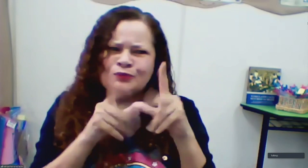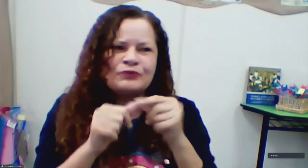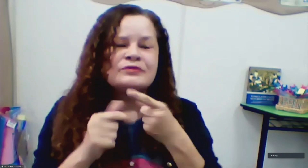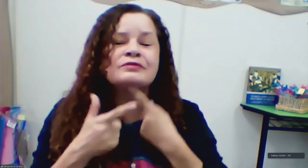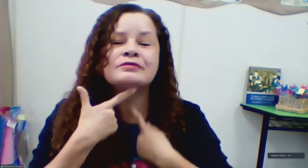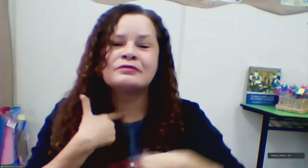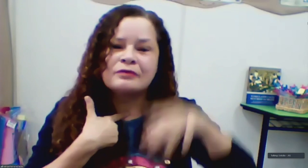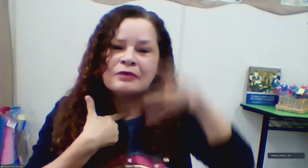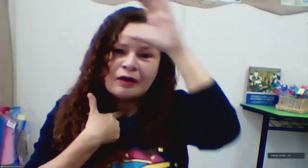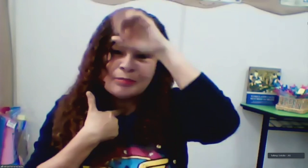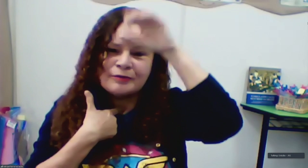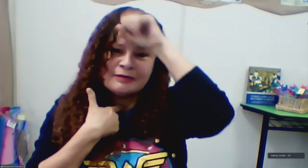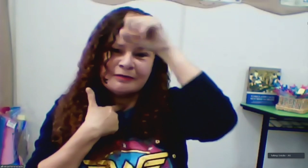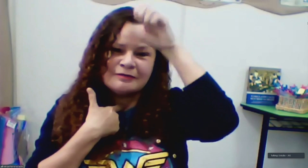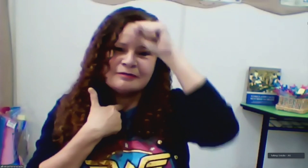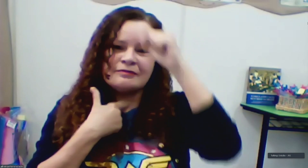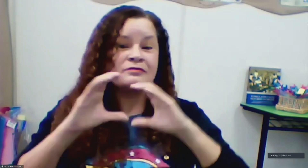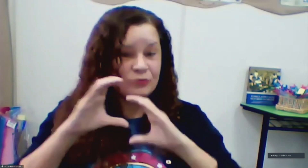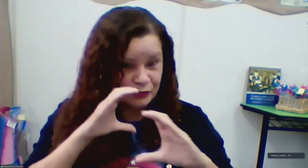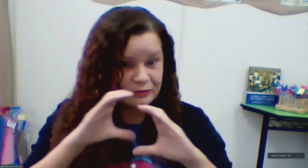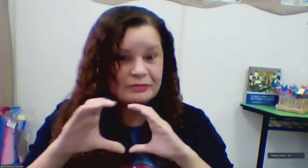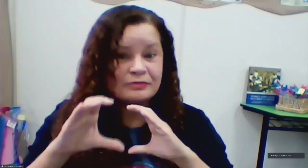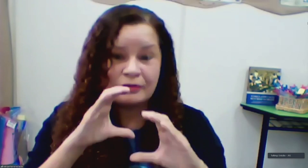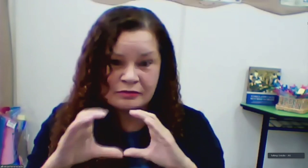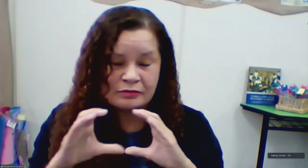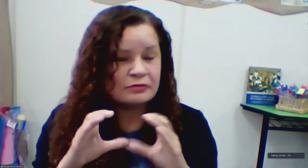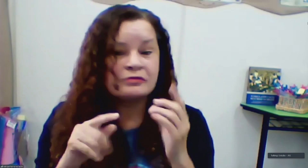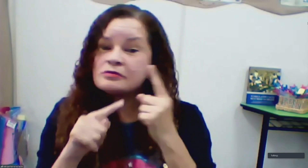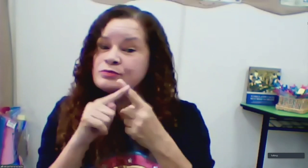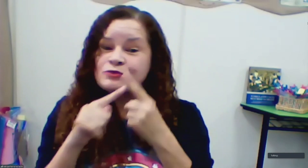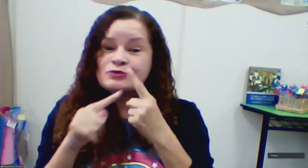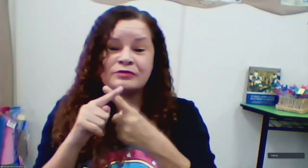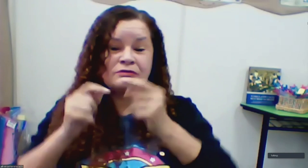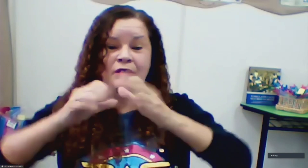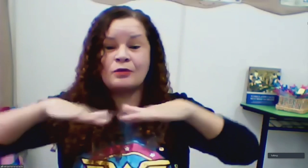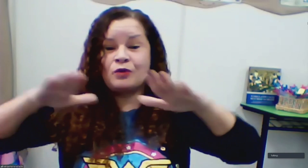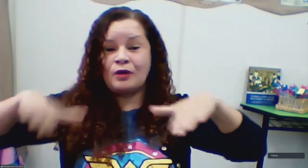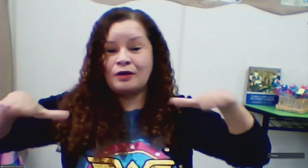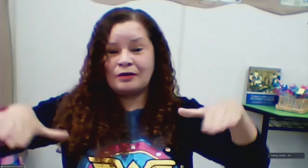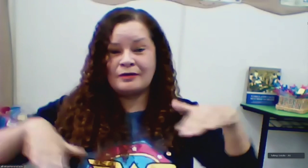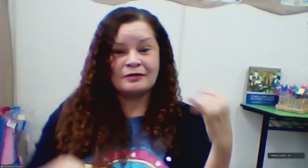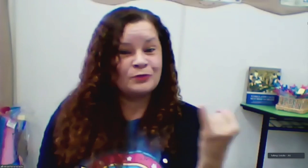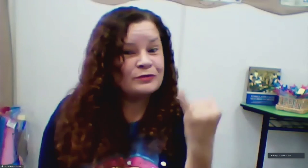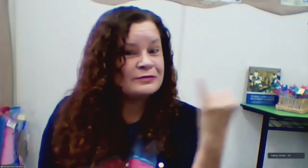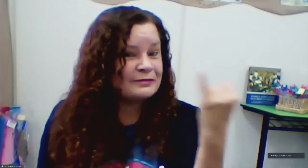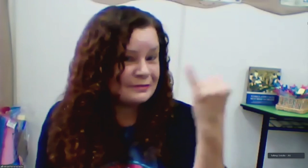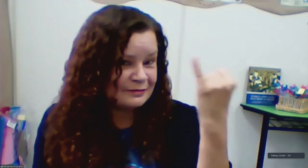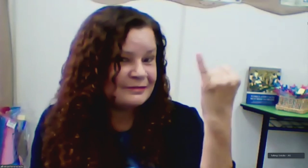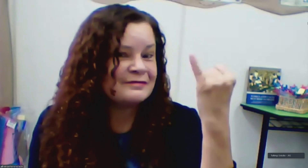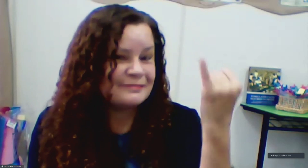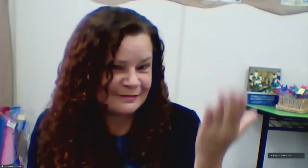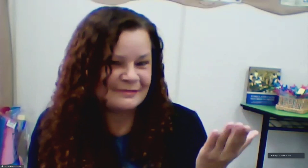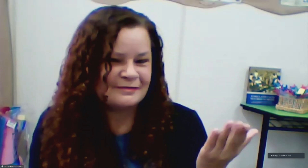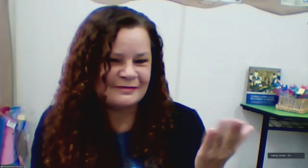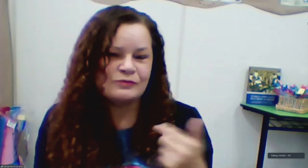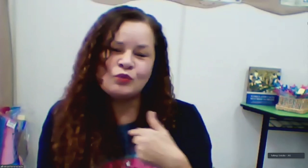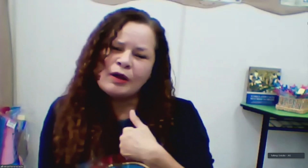secretárias, o pessoal que faz, os professores. Então, a gente tem vontade de aprender, flui a comunicação, não